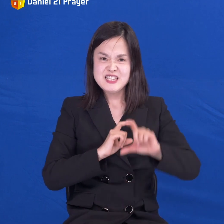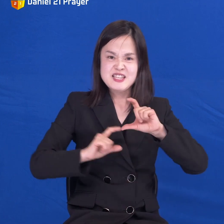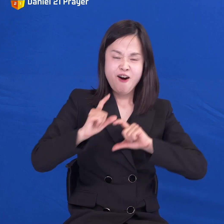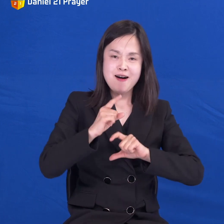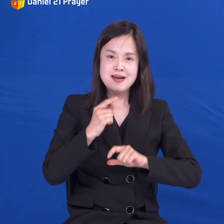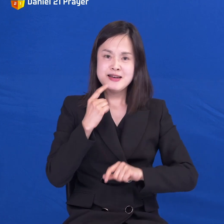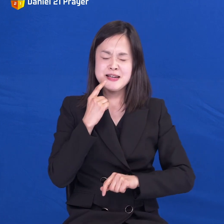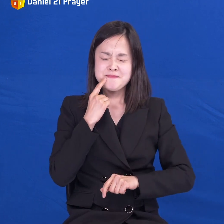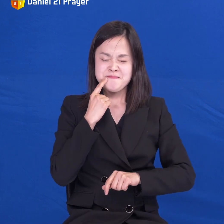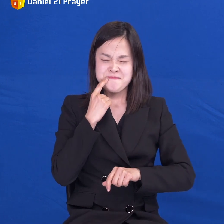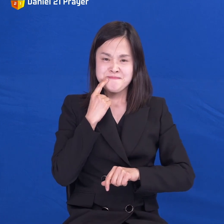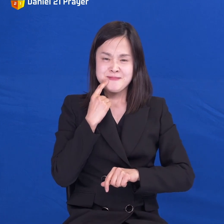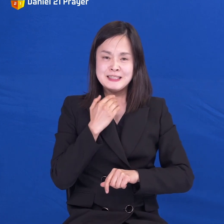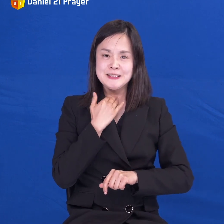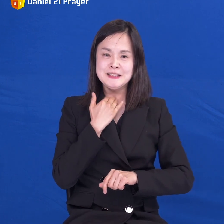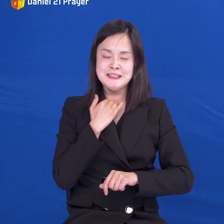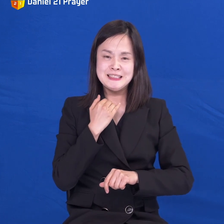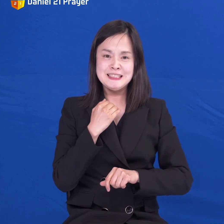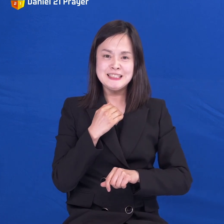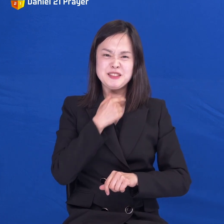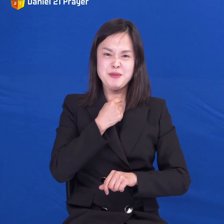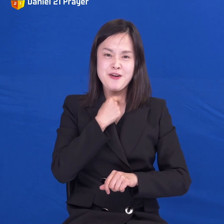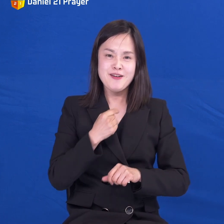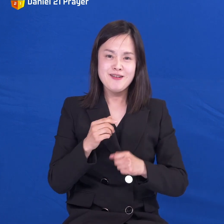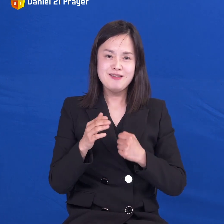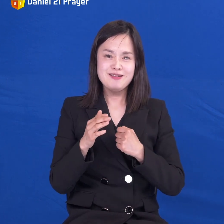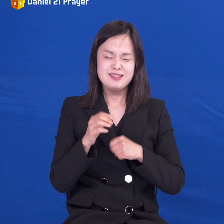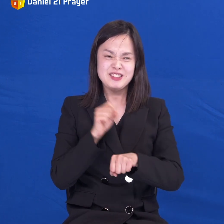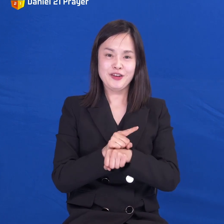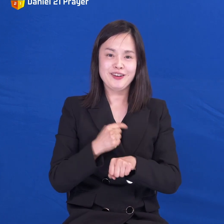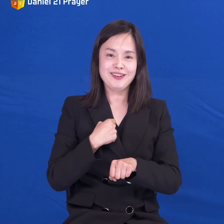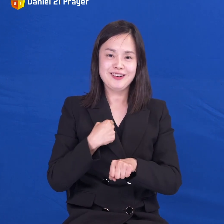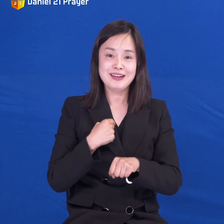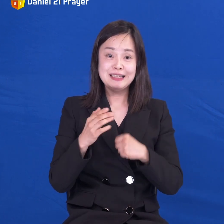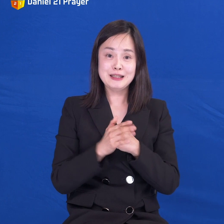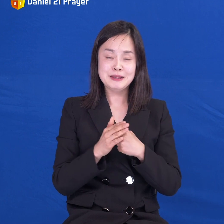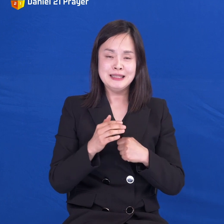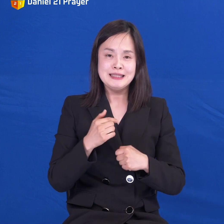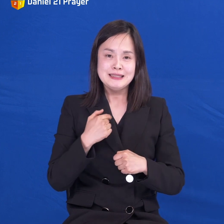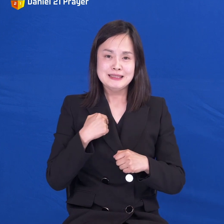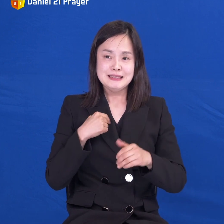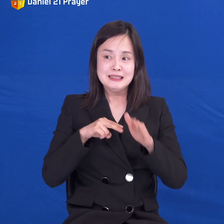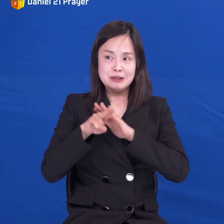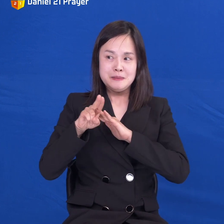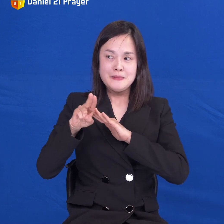토요일이 됐는데 또 가보고 싶은 거예요. 이번 올라갔는데 이번엔 돌멩이 던지는 것입니다.